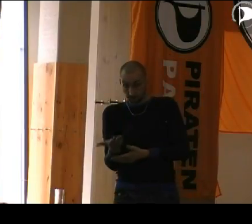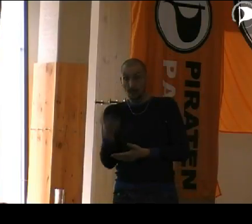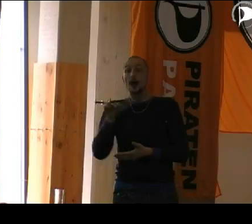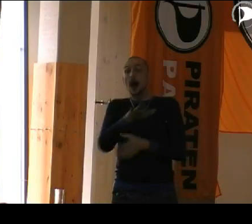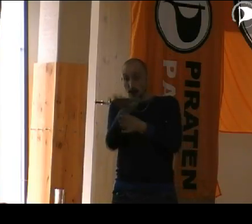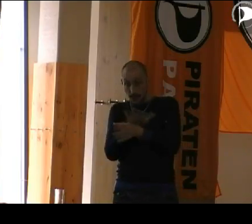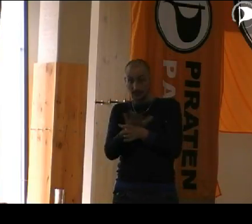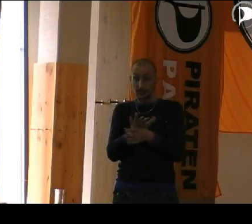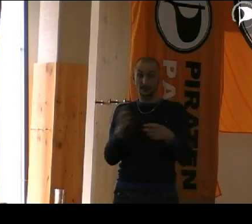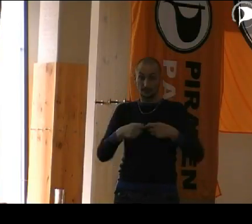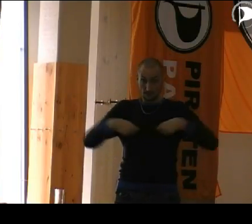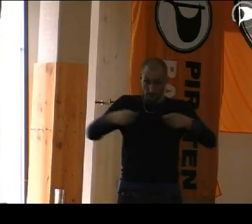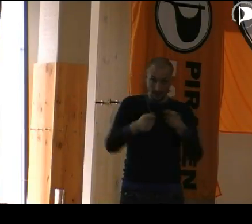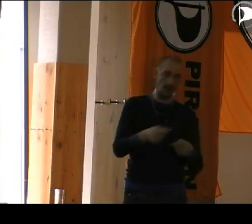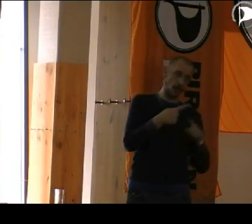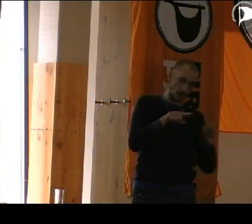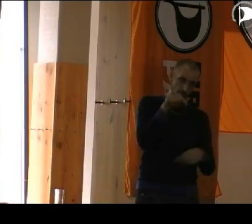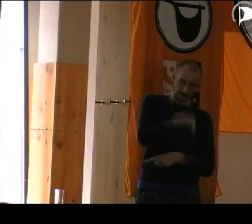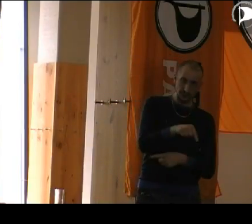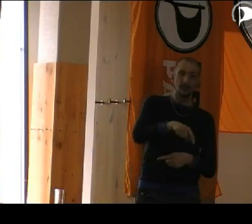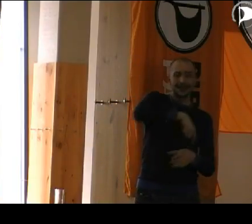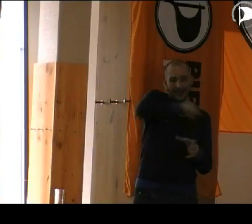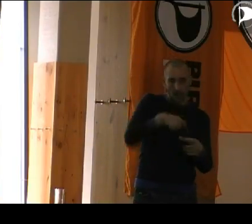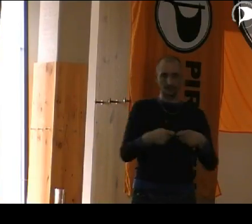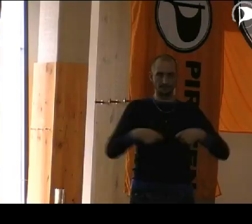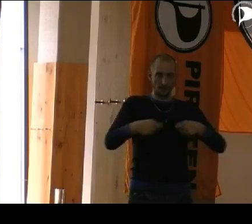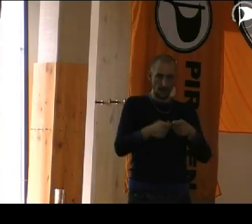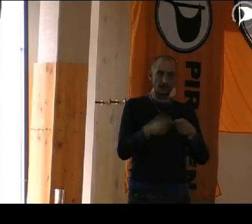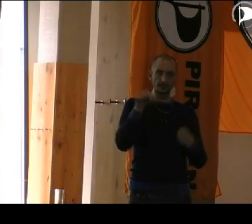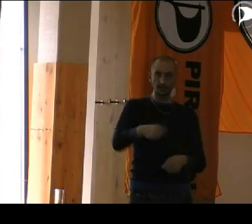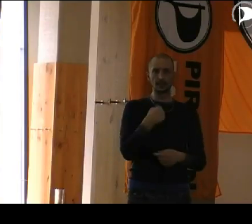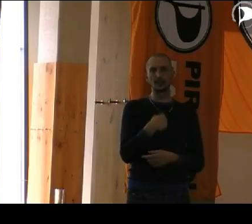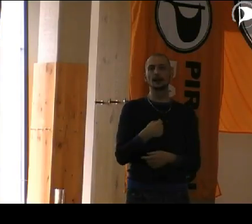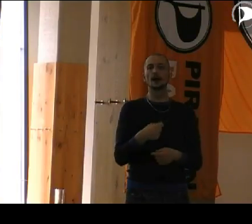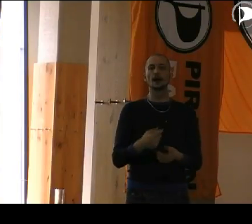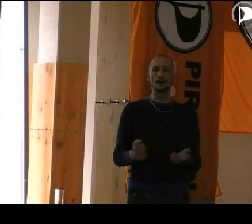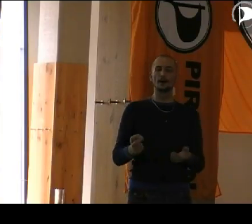auf der anderen seite der kreisverband dessen vorsitzender